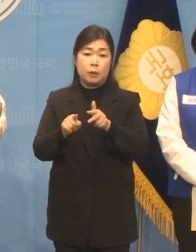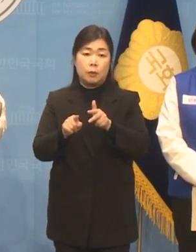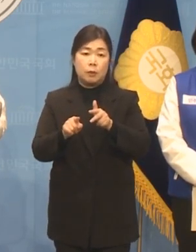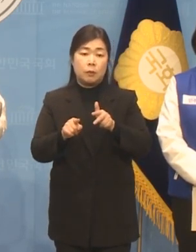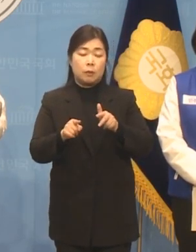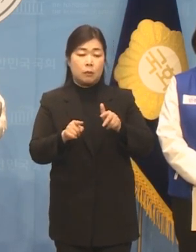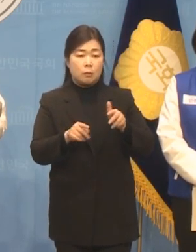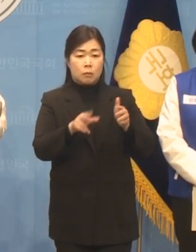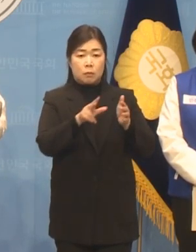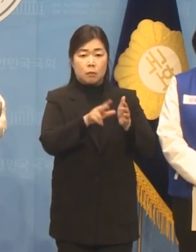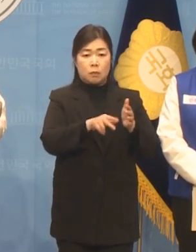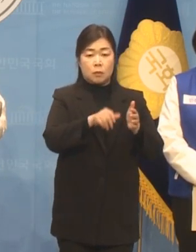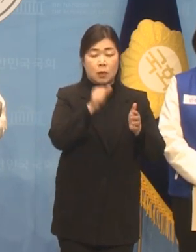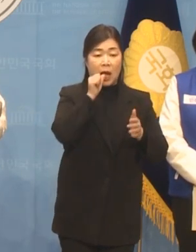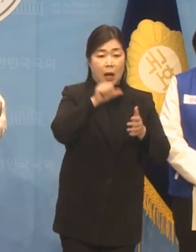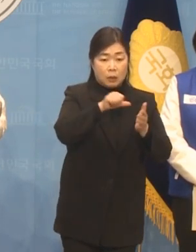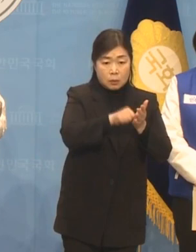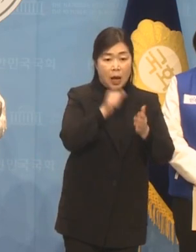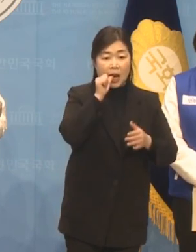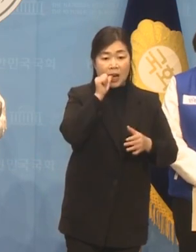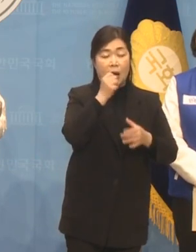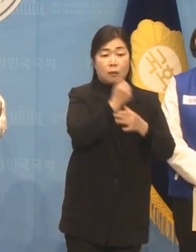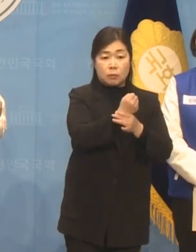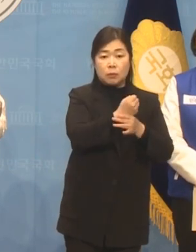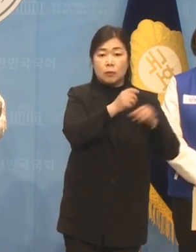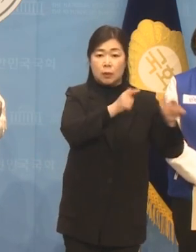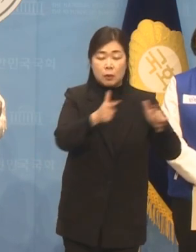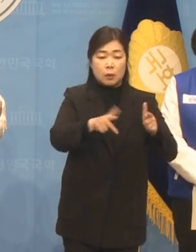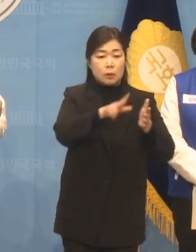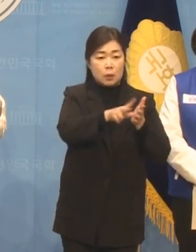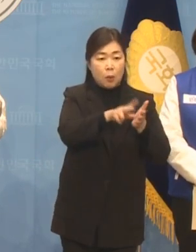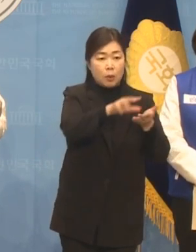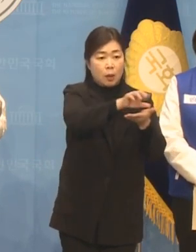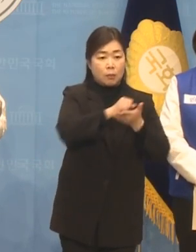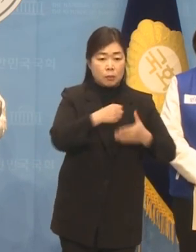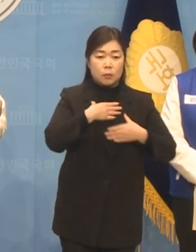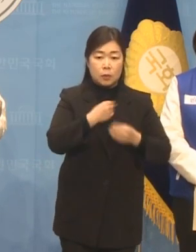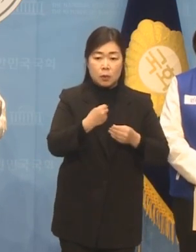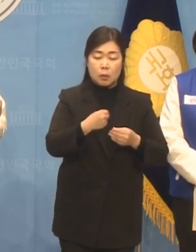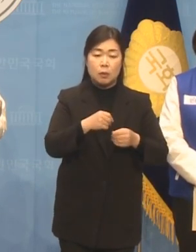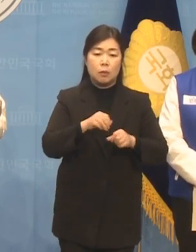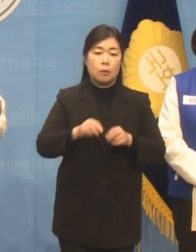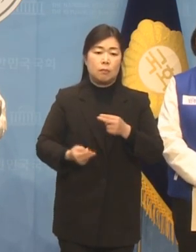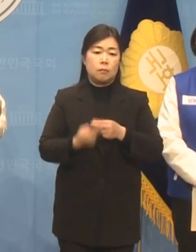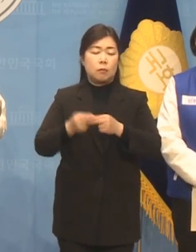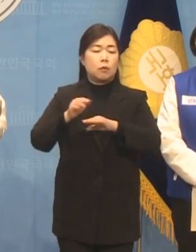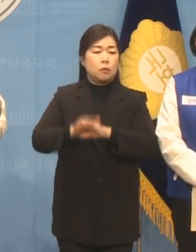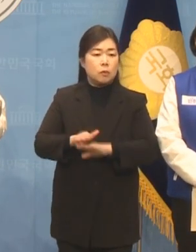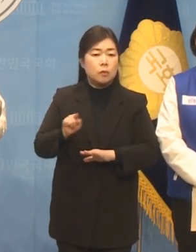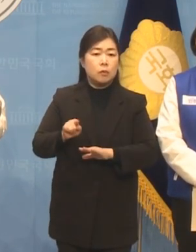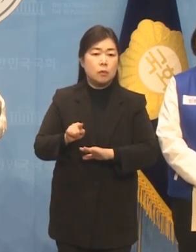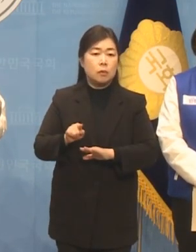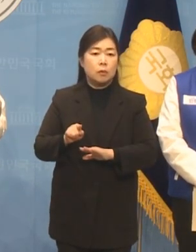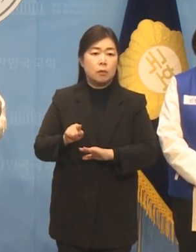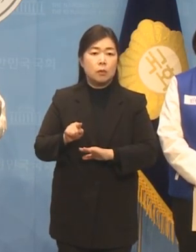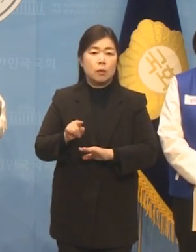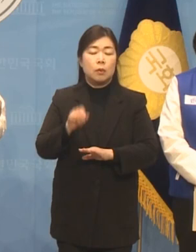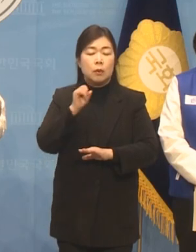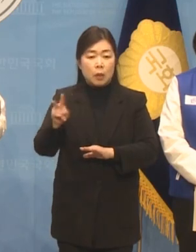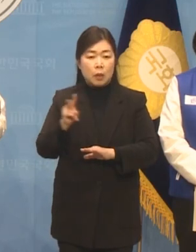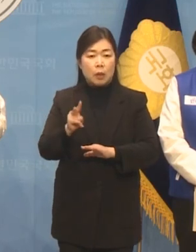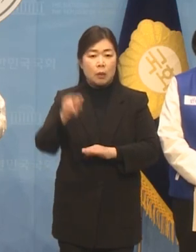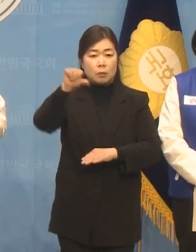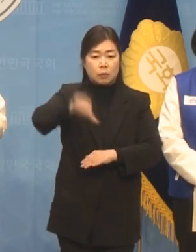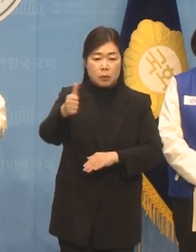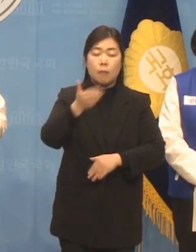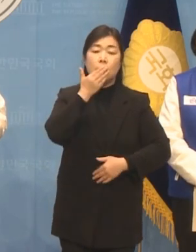광물 자원 및 소재의 안정적 확보 여부에 따라서 앞날이 달라질 상황이며 향후 국내